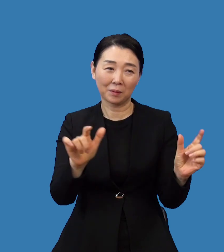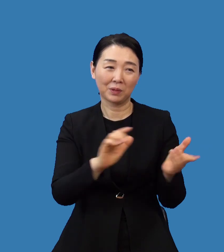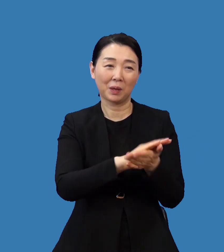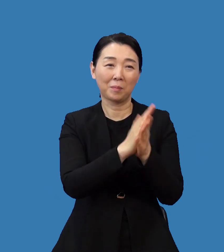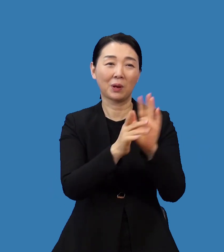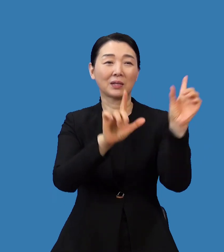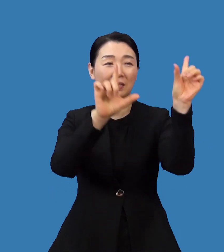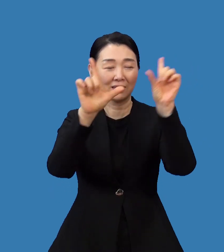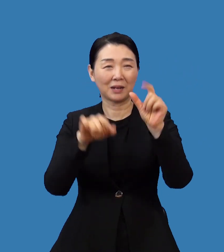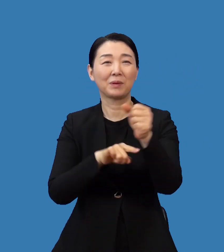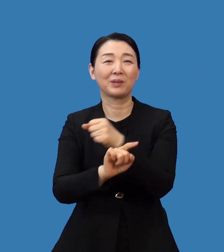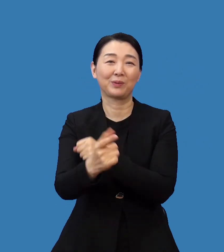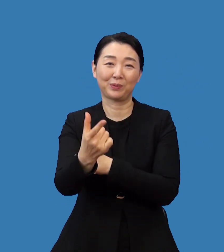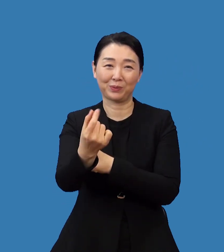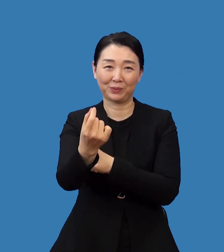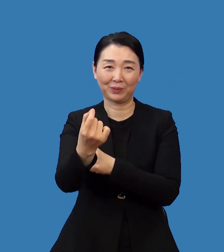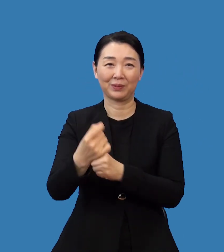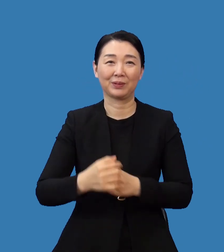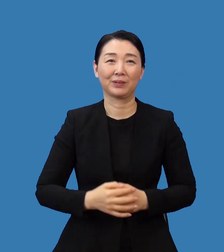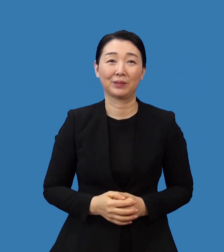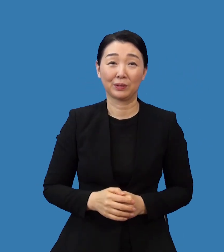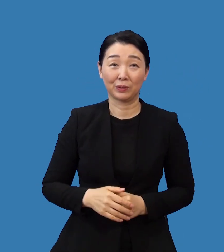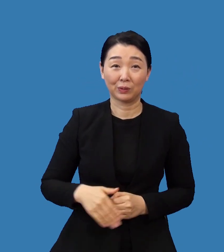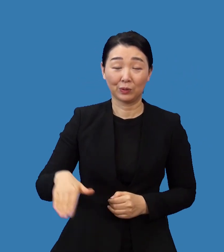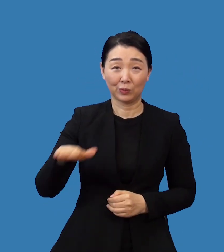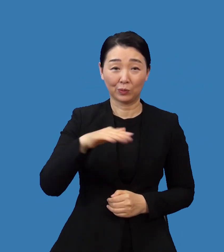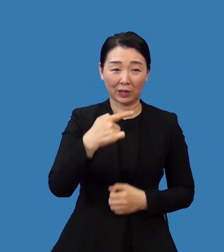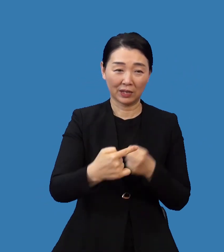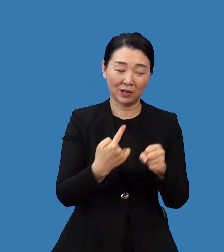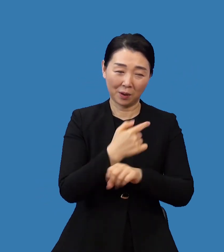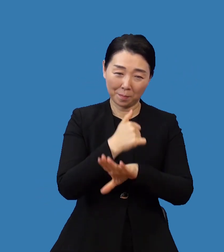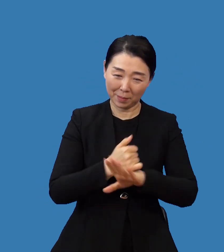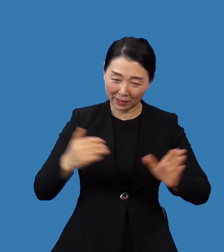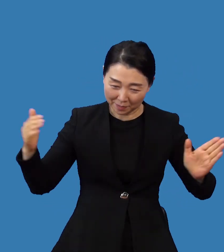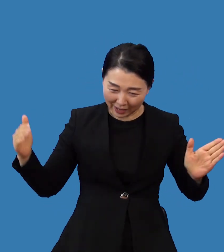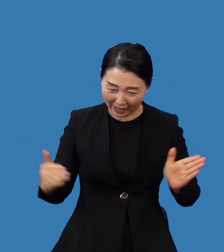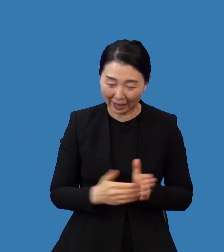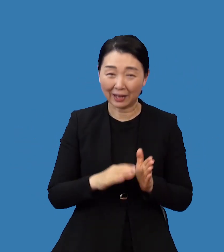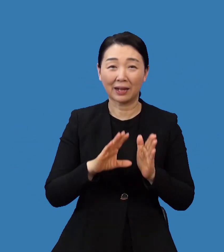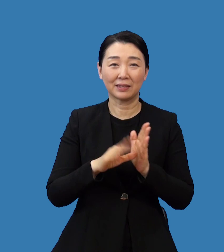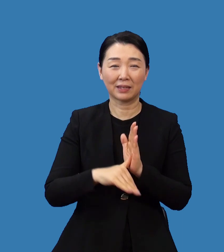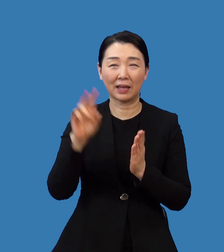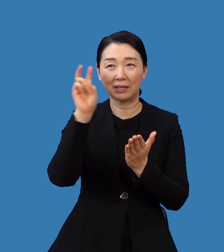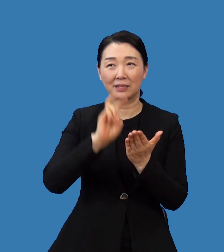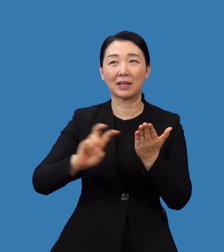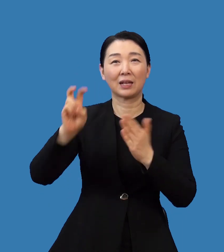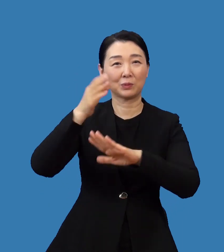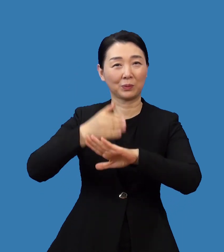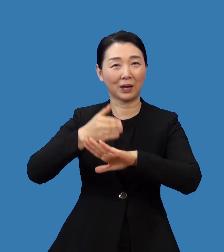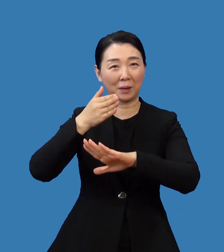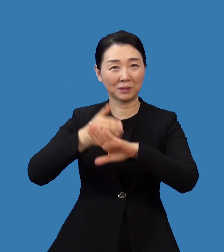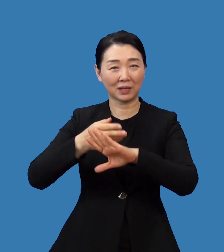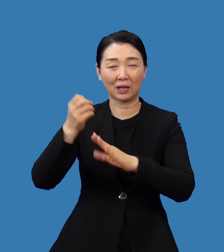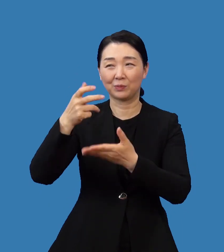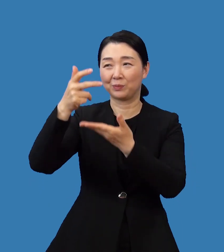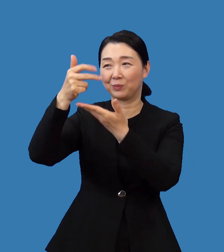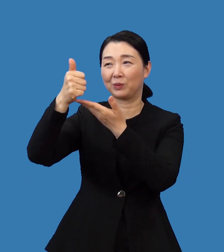삶의 이유가 되지 않습니까? 우리가 한 해를 마무리하면서 찬송과 감사로